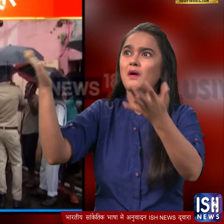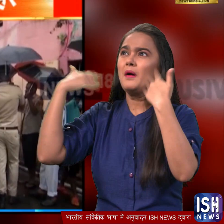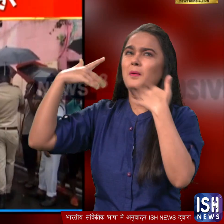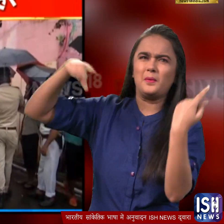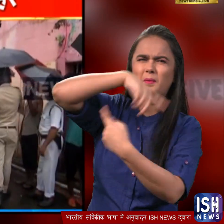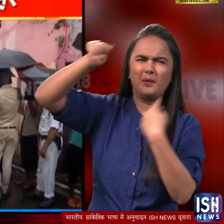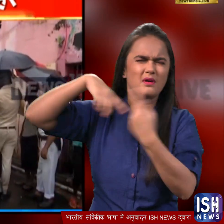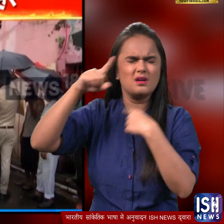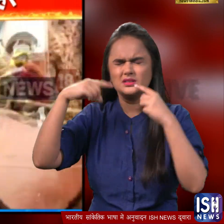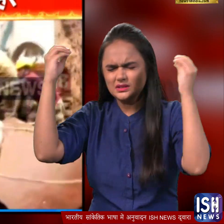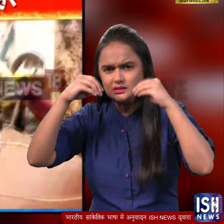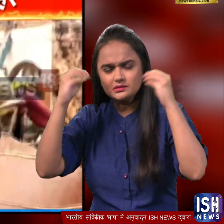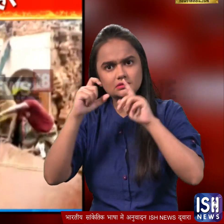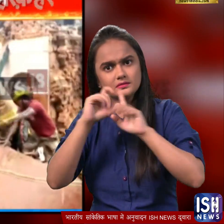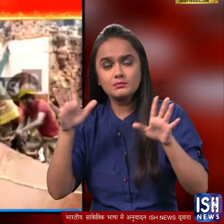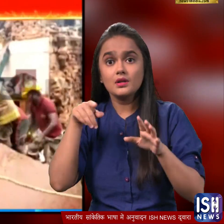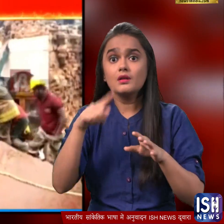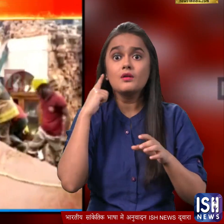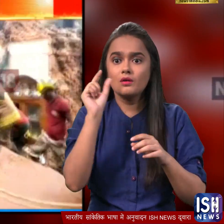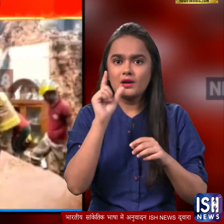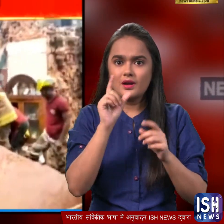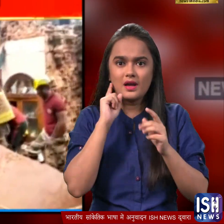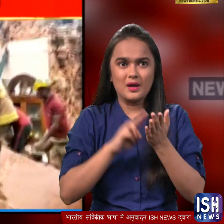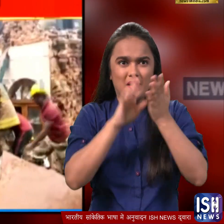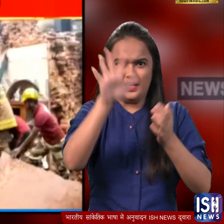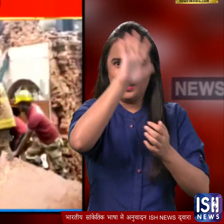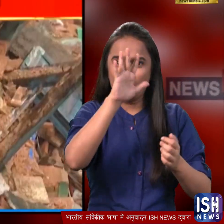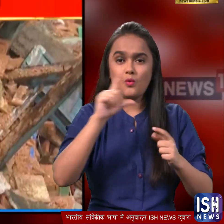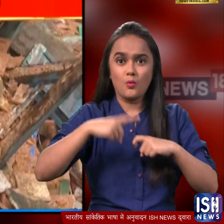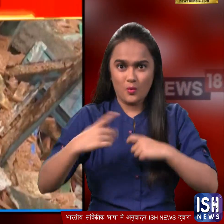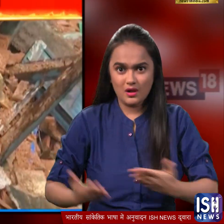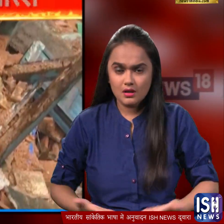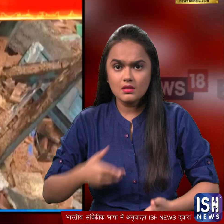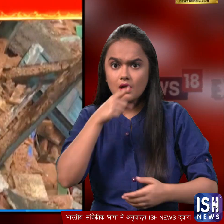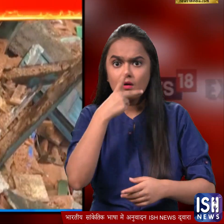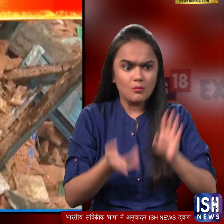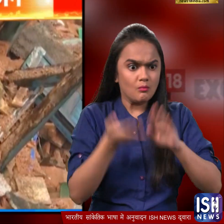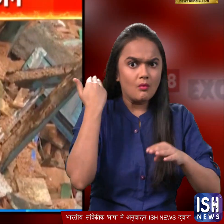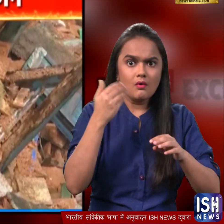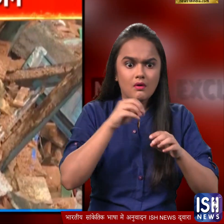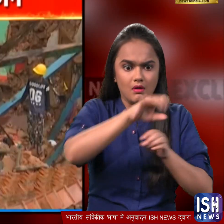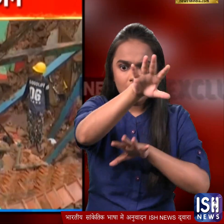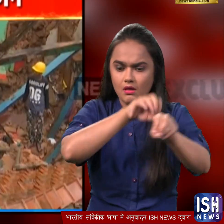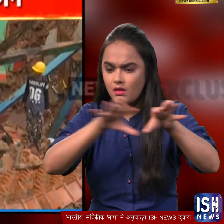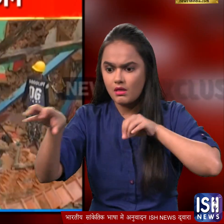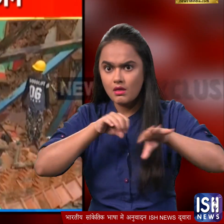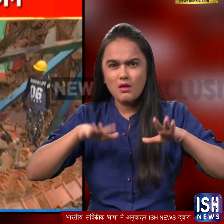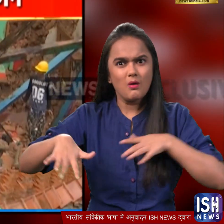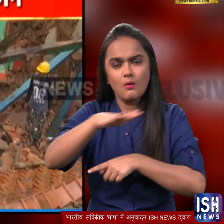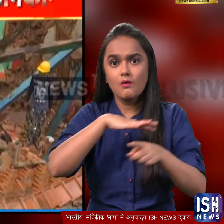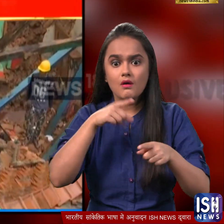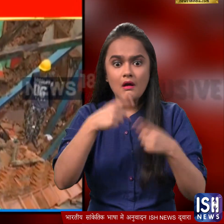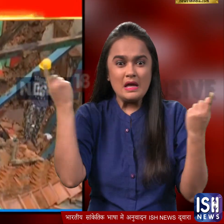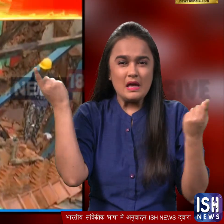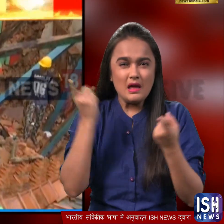से बादल जमकर बरसे। लेकिन इस बारिश से उत्तर कोलकाता में एक मकान ढह गया और उसका मलबा चारों ओर फैल गया। इस हादसे की